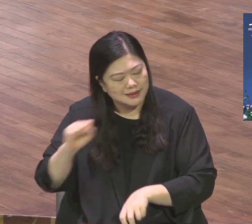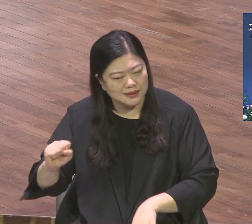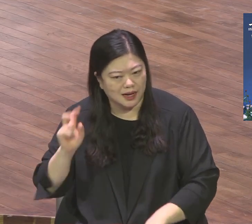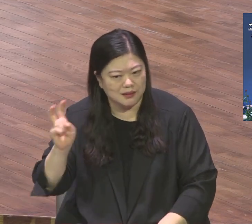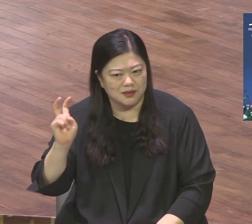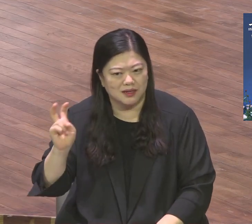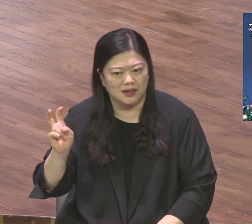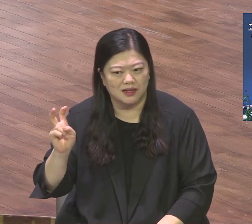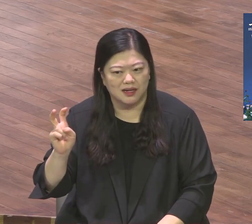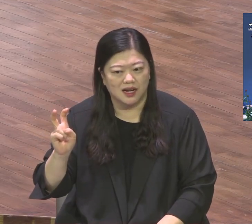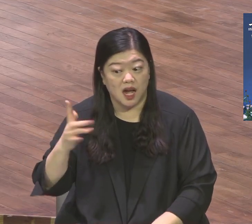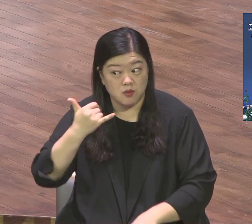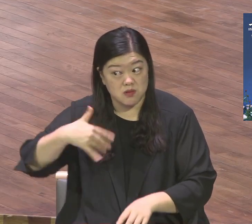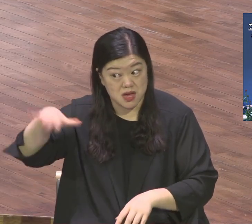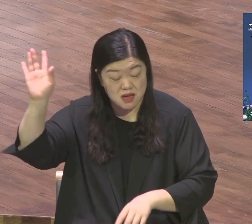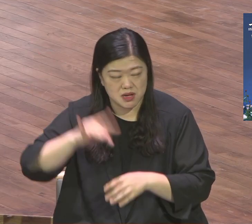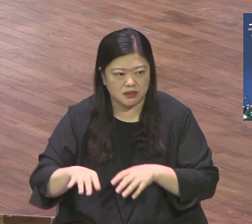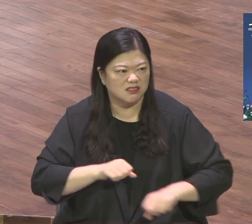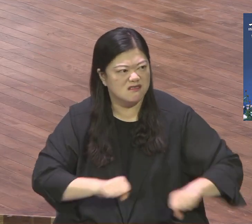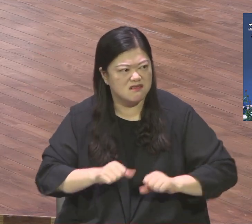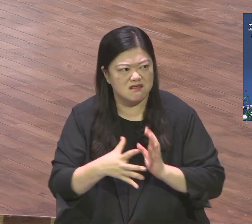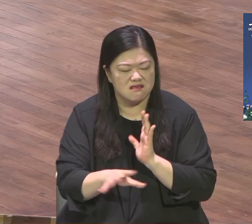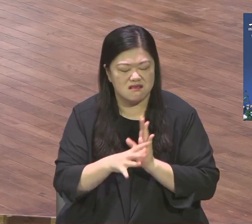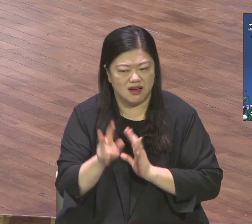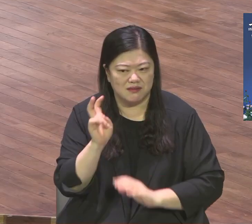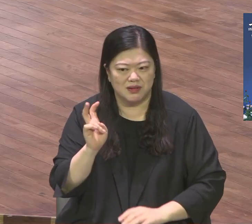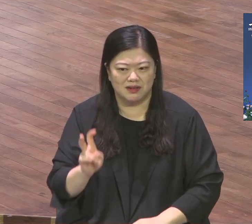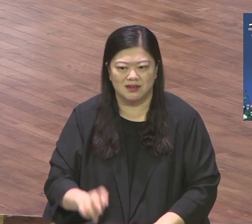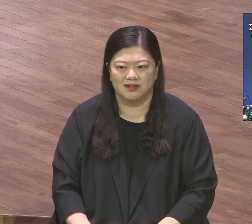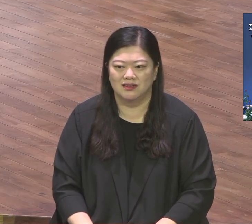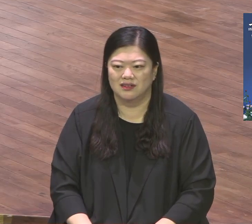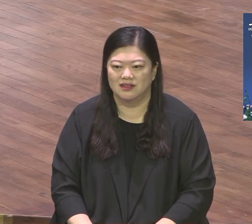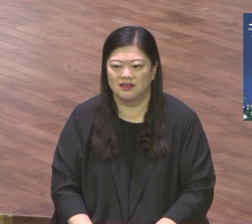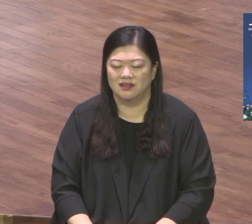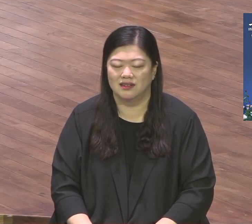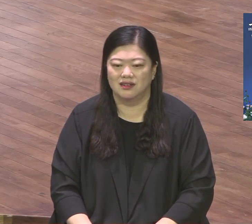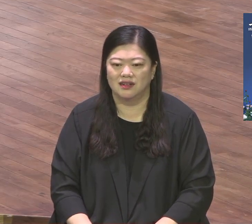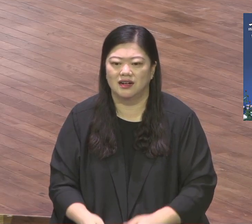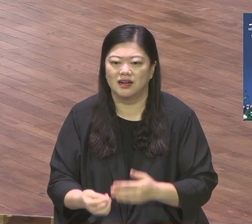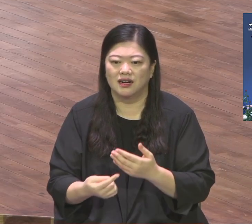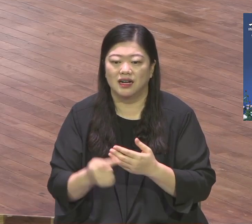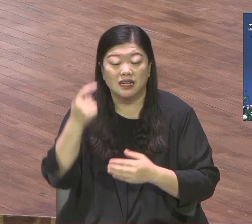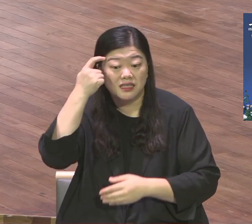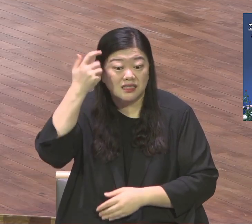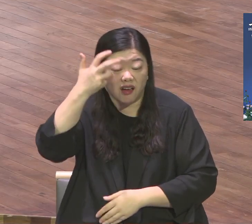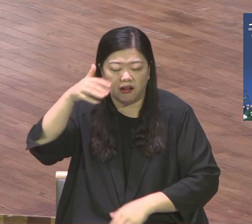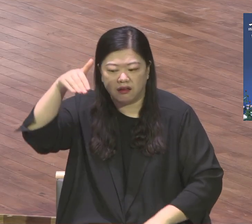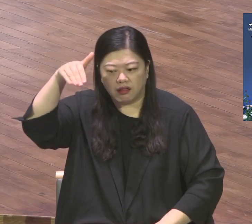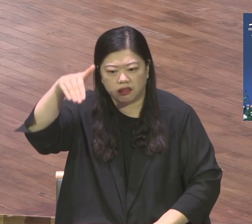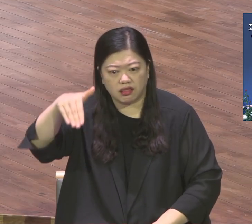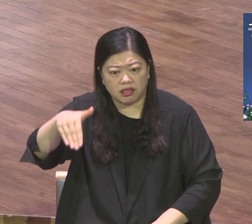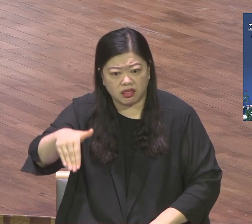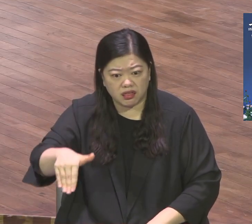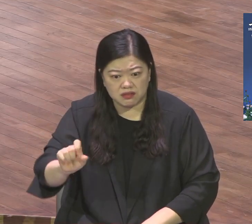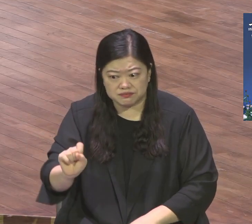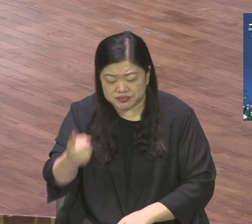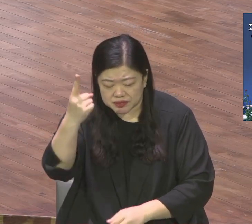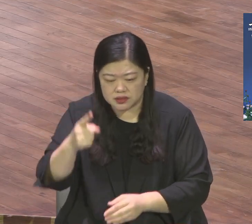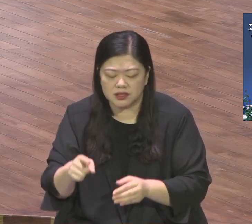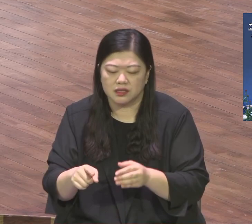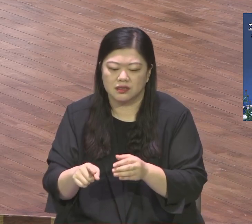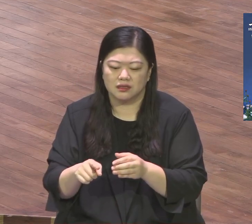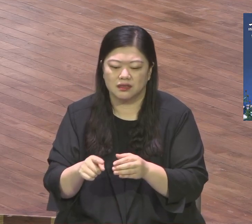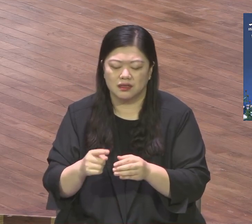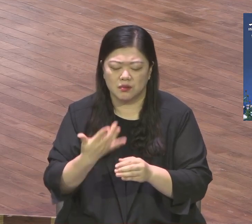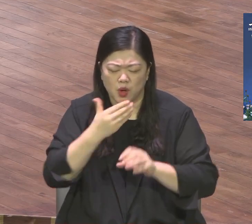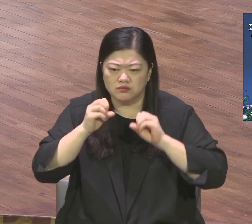생명 걸고 복음을 전개했는데 복음의 열정이 식어져 버리니까 영적 침체가 오니까 그래서 그 영적 불길을